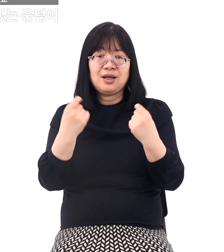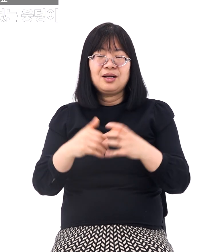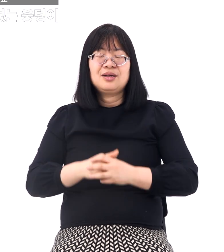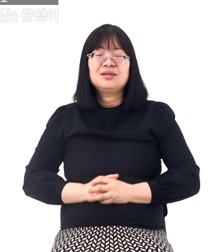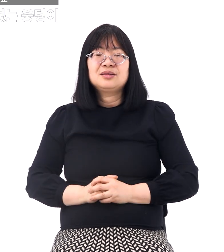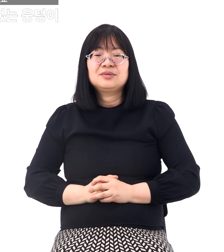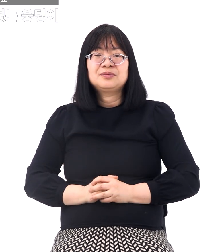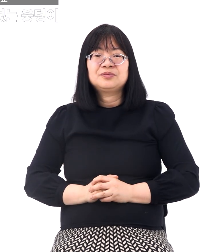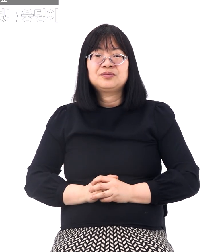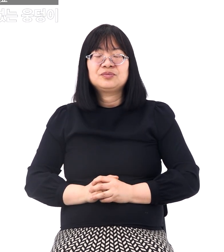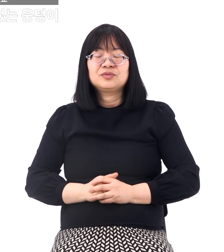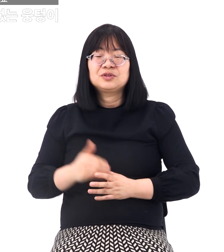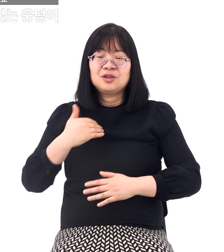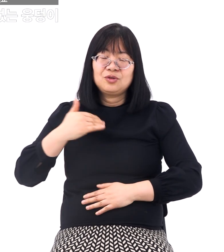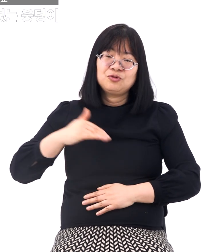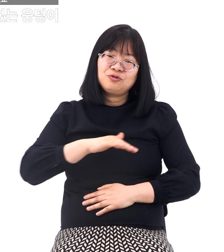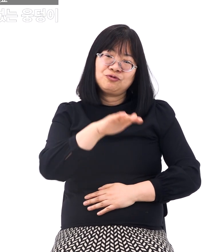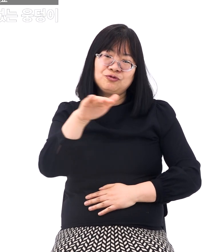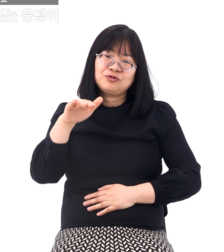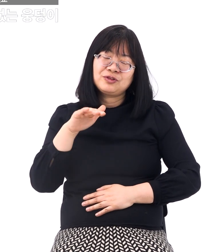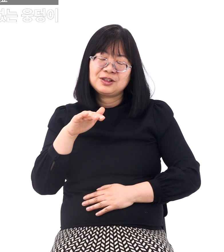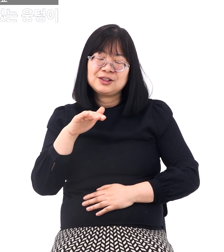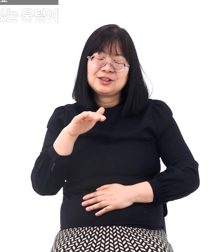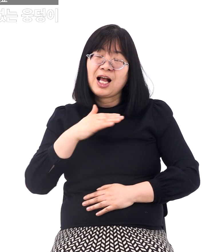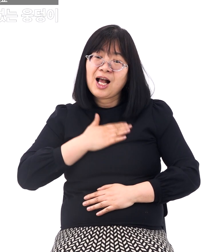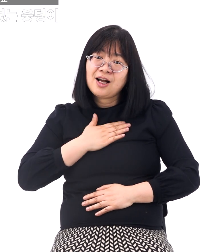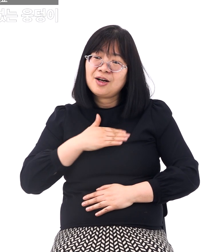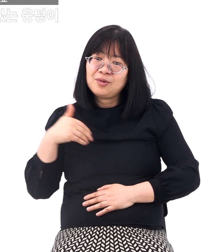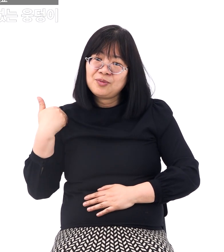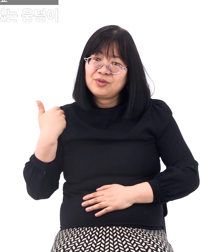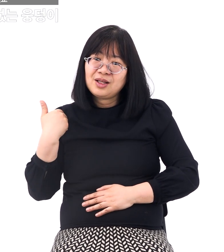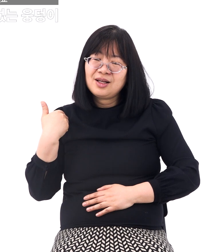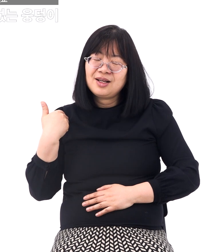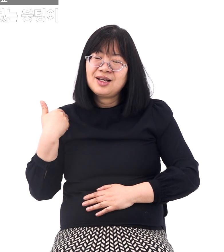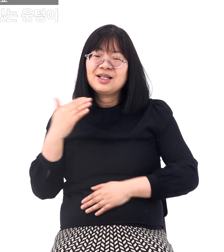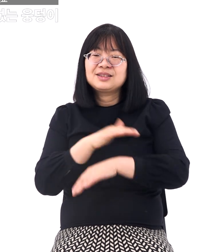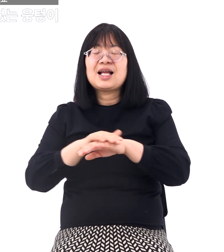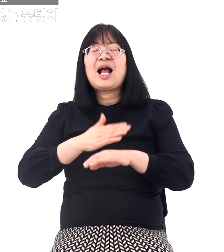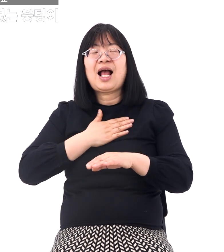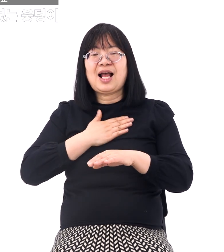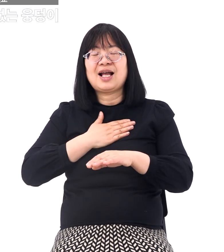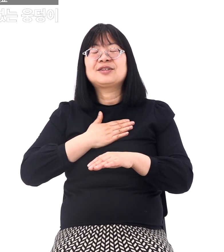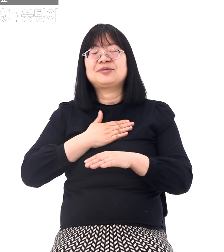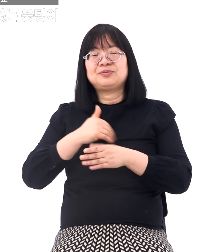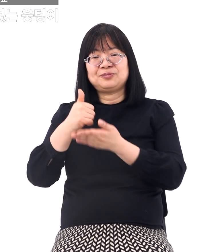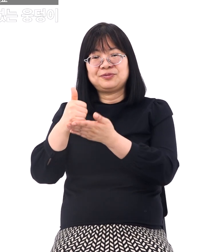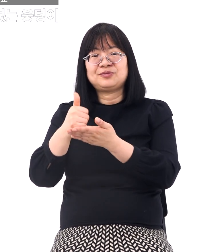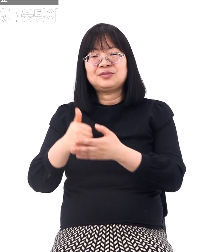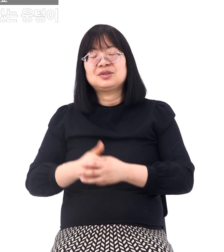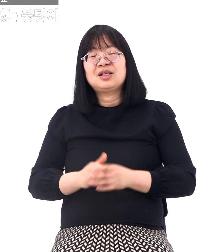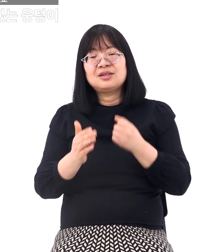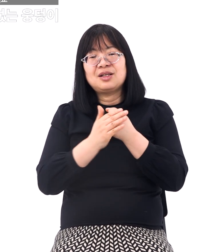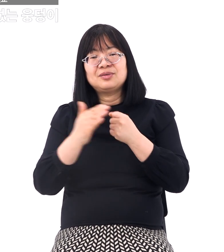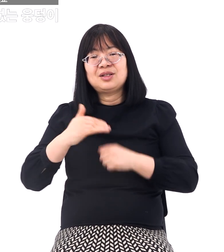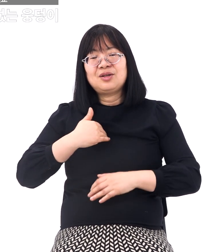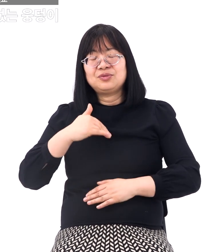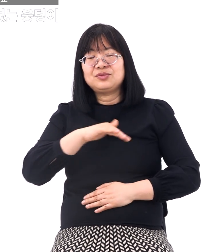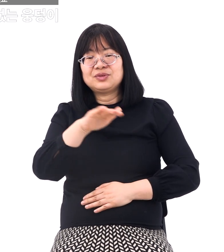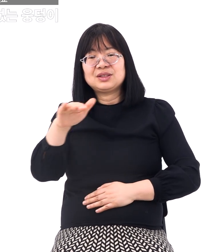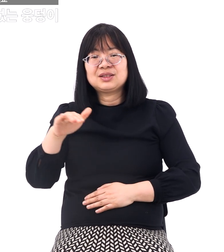그러니까 그분은 우리를 알아요, 몰라요? 잘 아시는 분이에요. 그래서